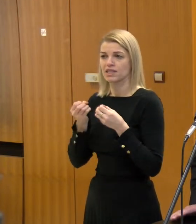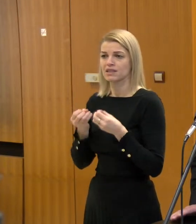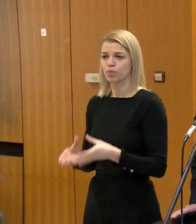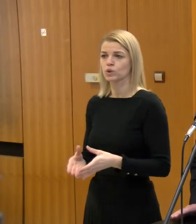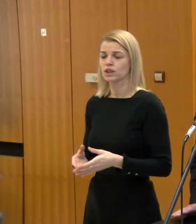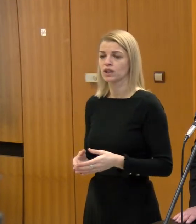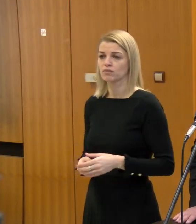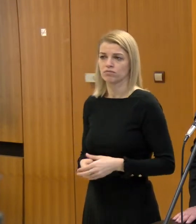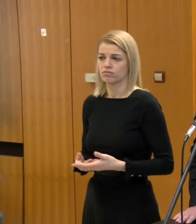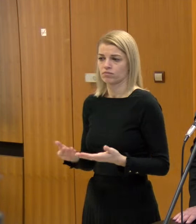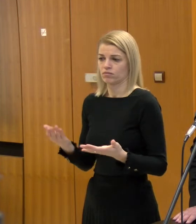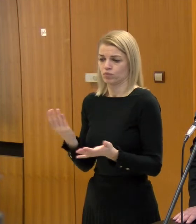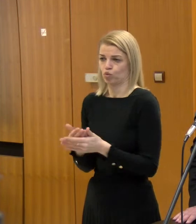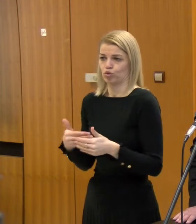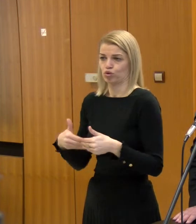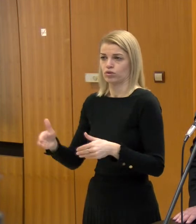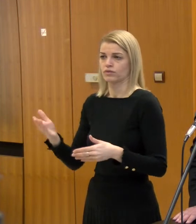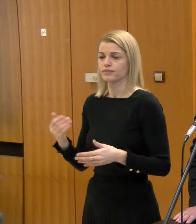spustiť hocikedy.